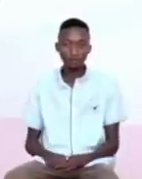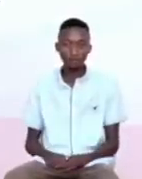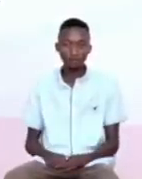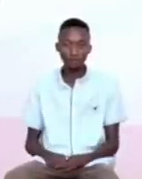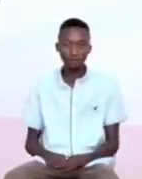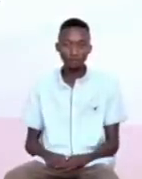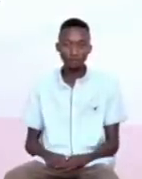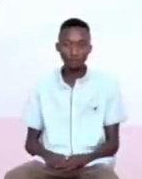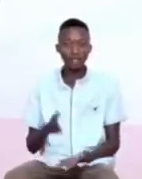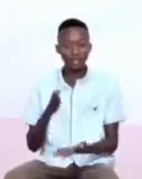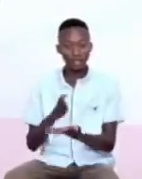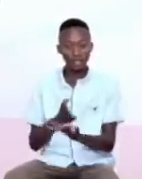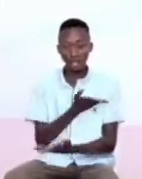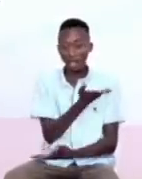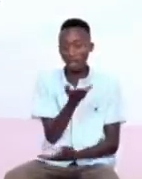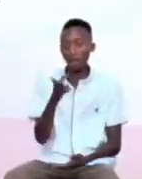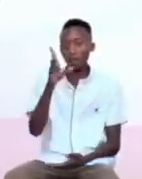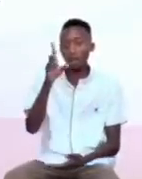Katika hao kuna wavimemo.